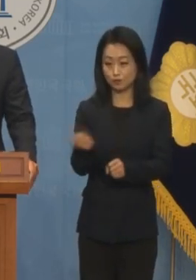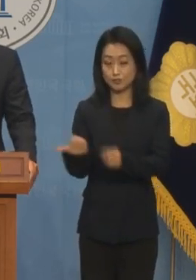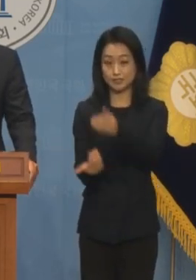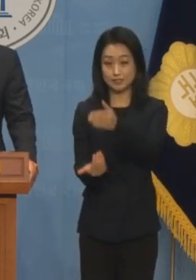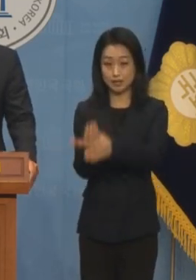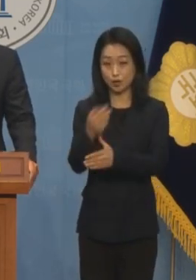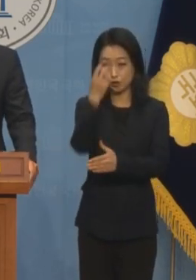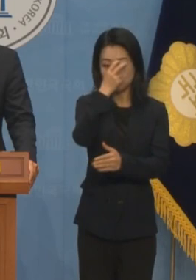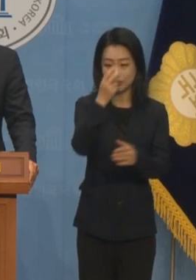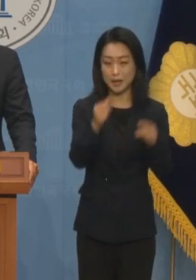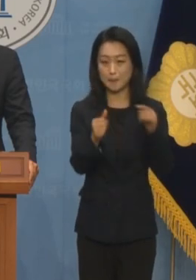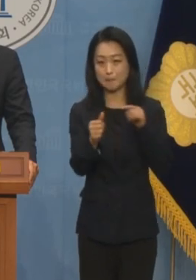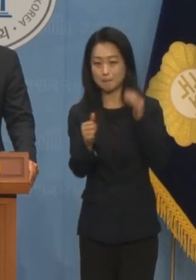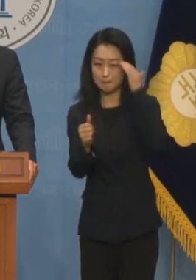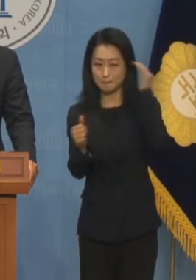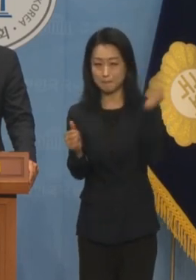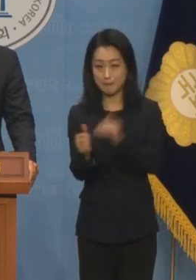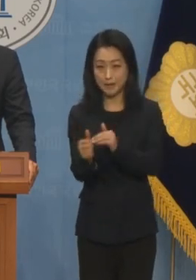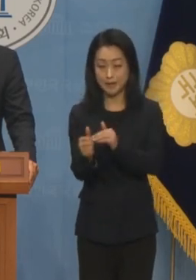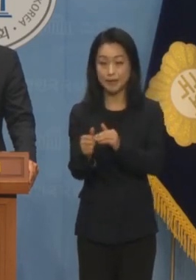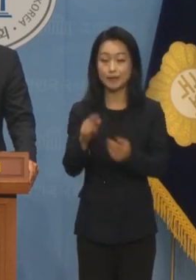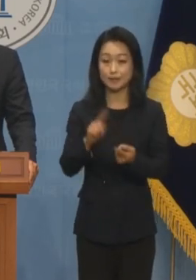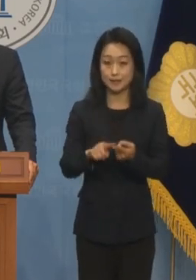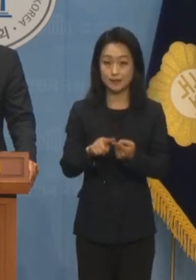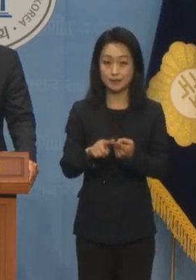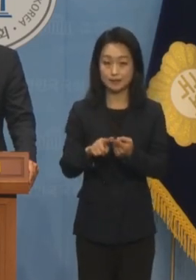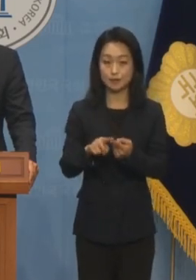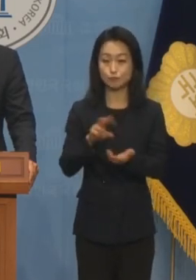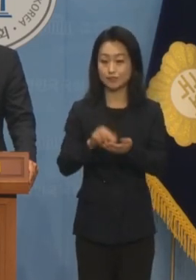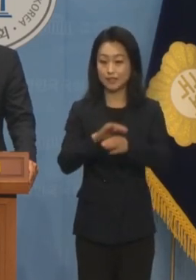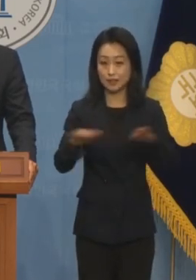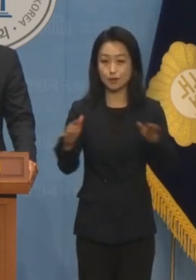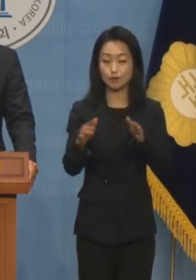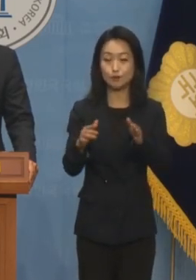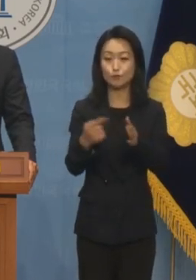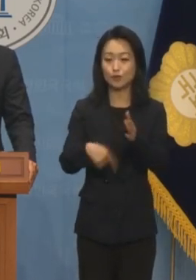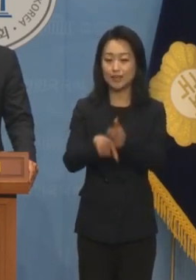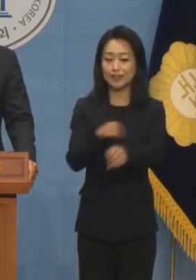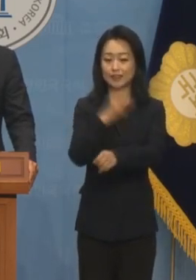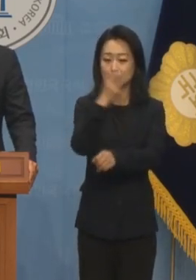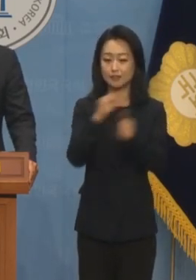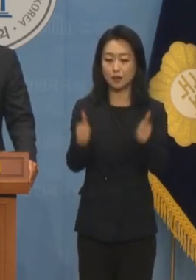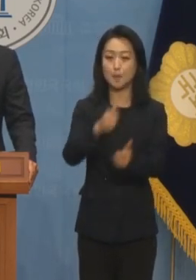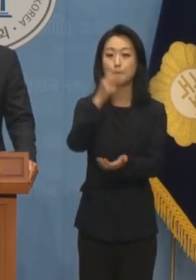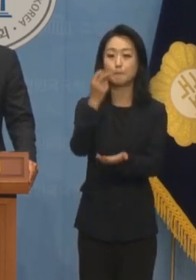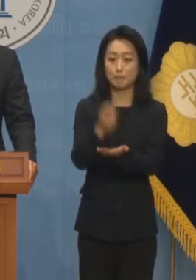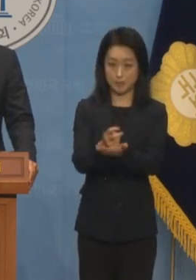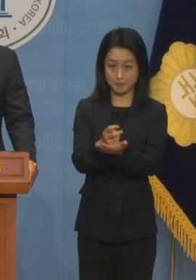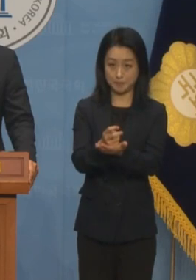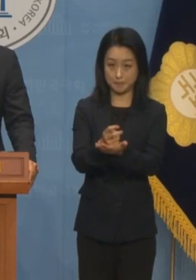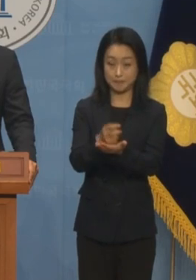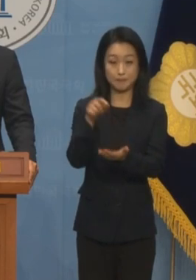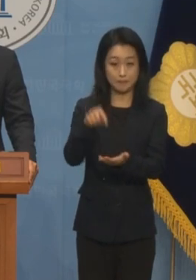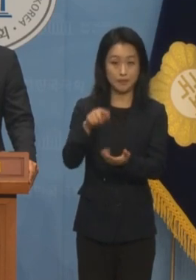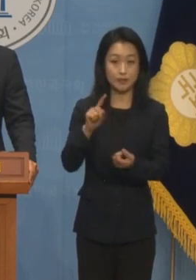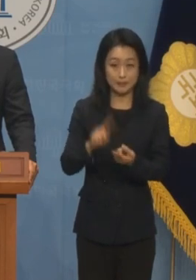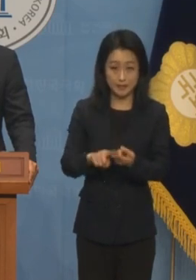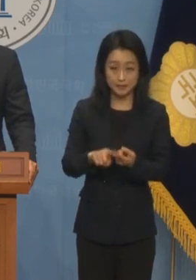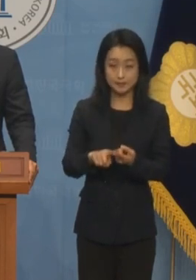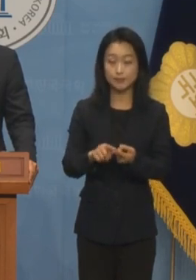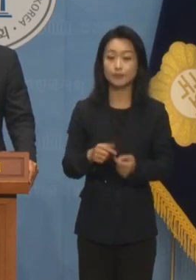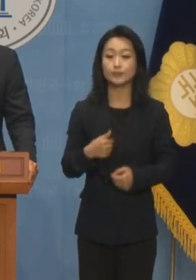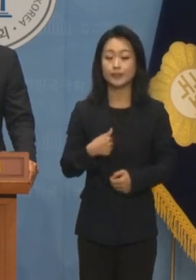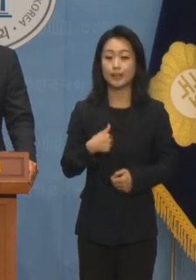등의 진상규명을 위한 특별검사의 임명 등에 관한 법률안, 일명 최해병 특검법에